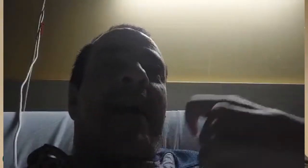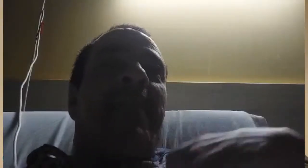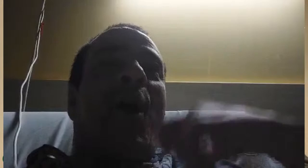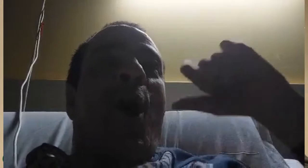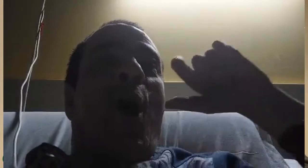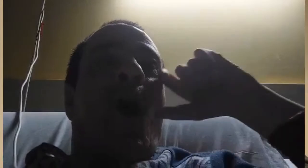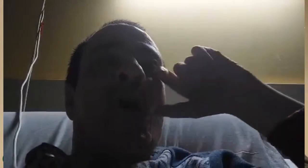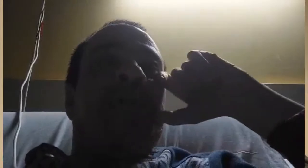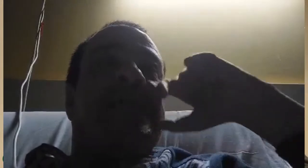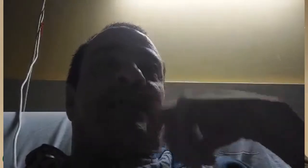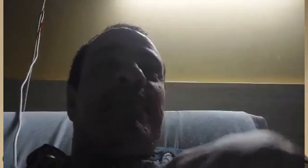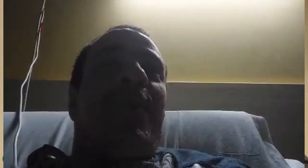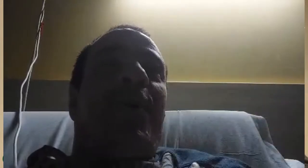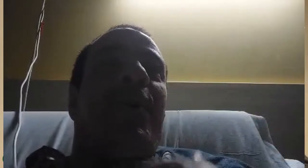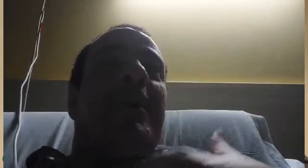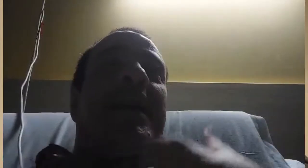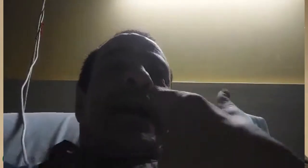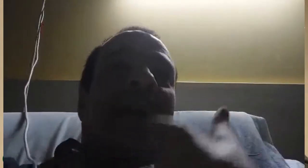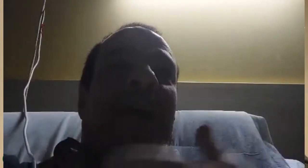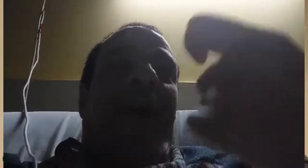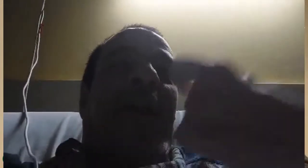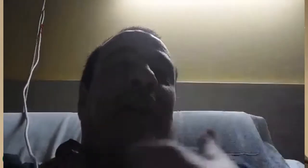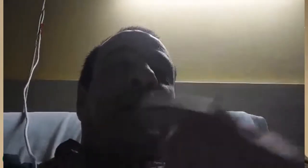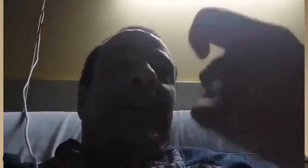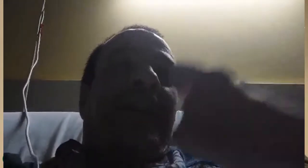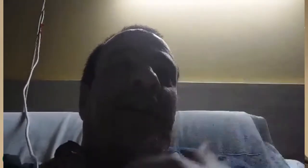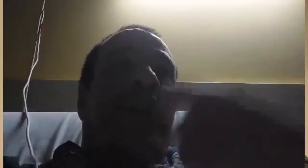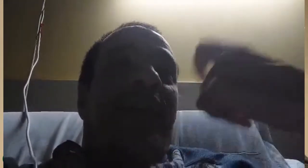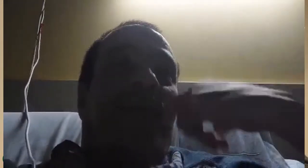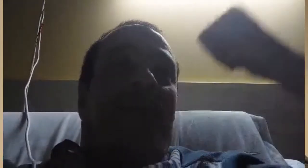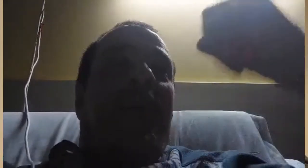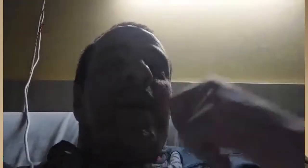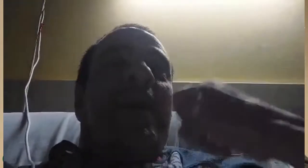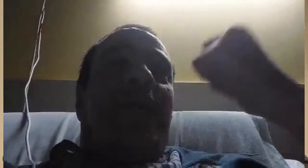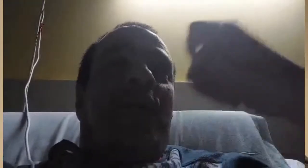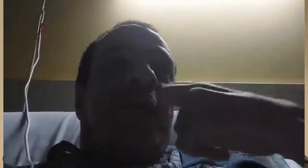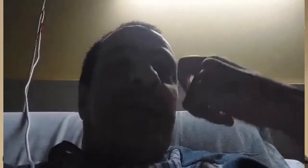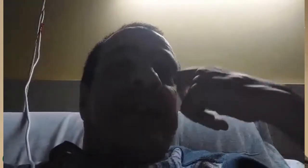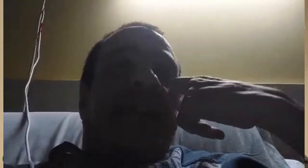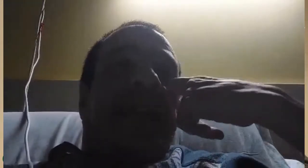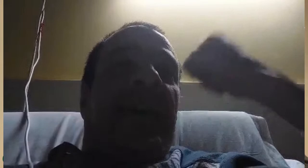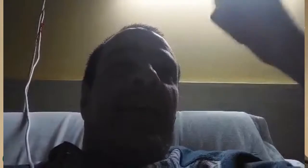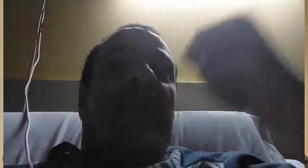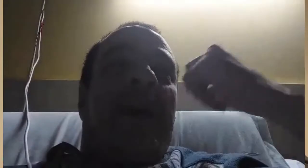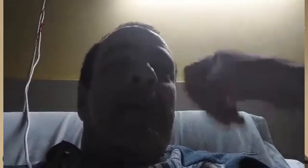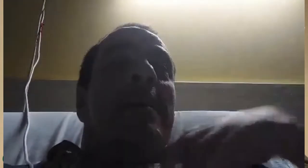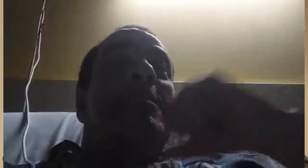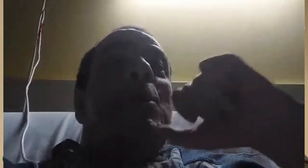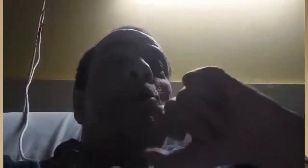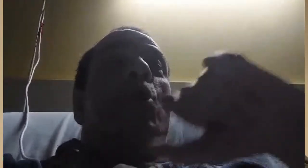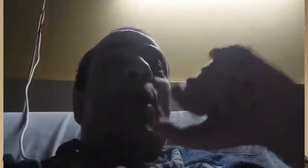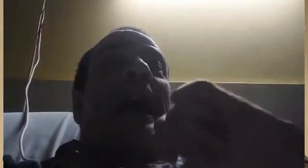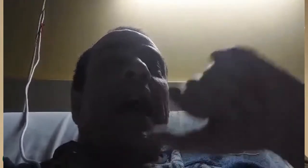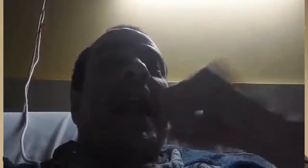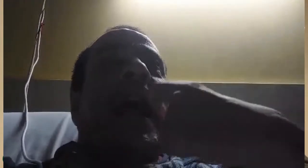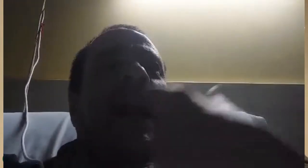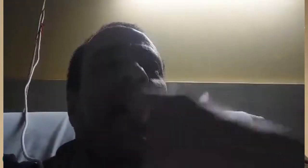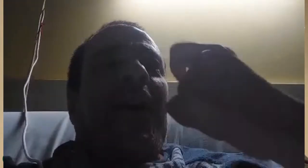Mancam, cosam, fragante, fora patere, fam, totale,